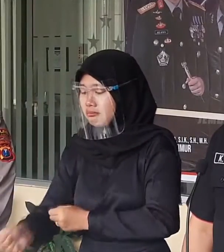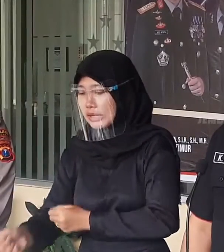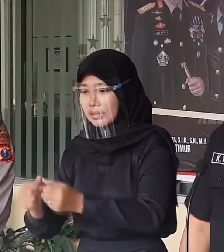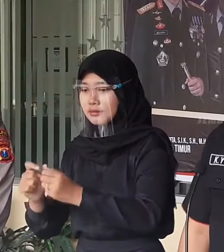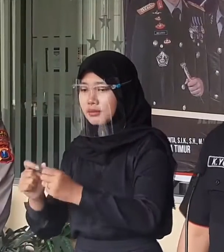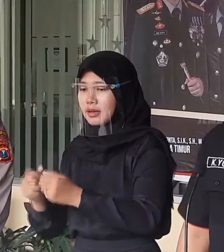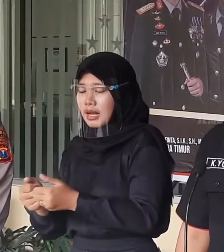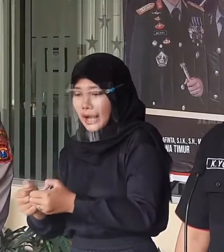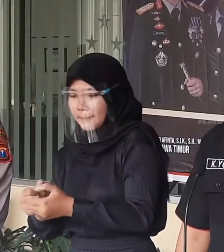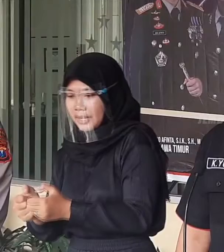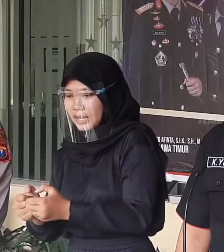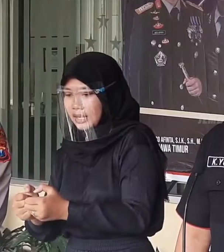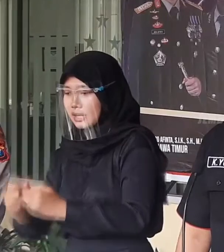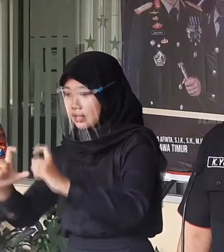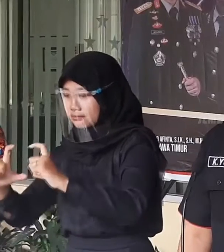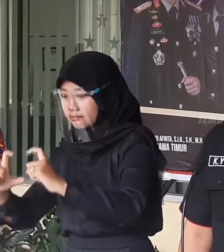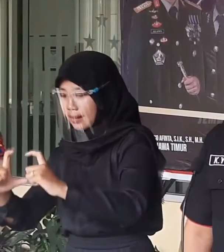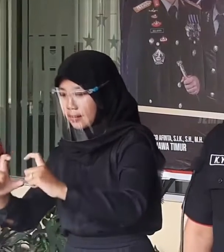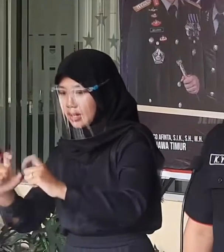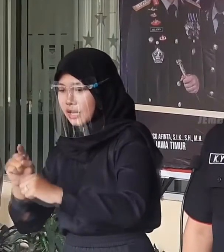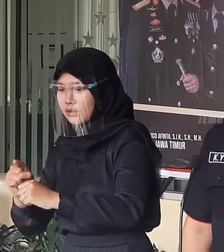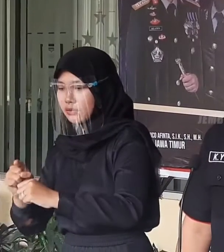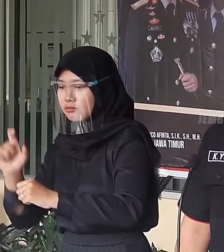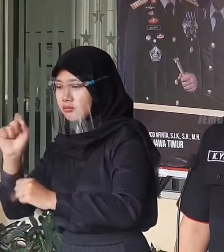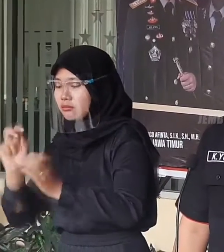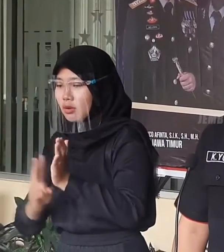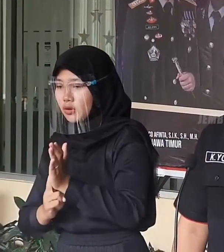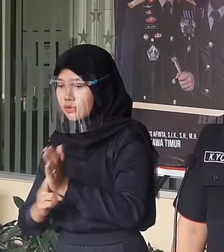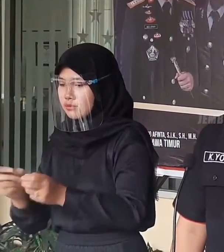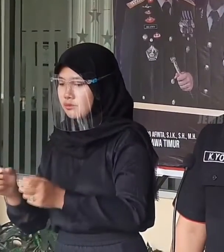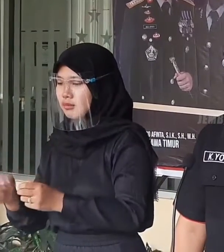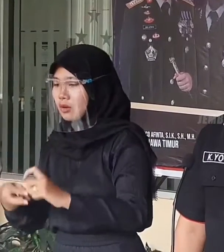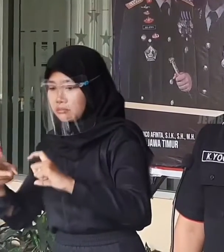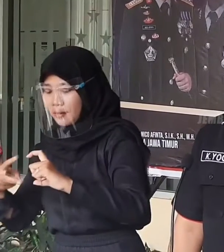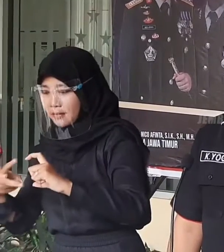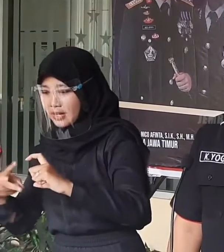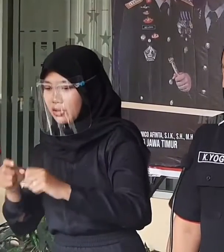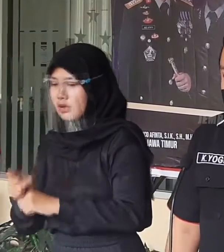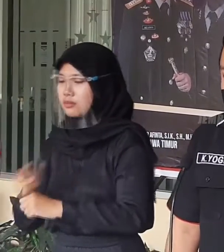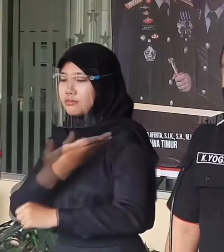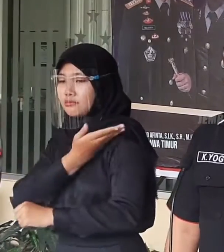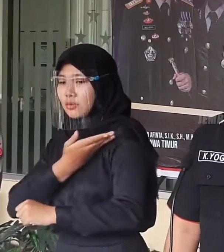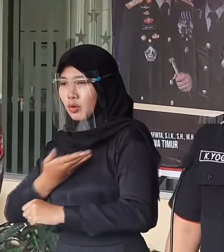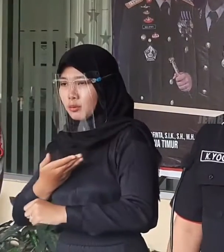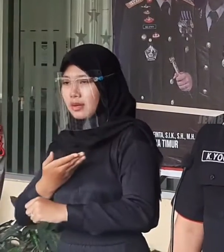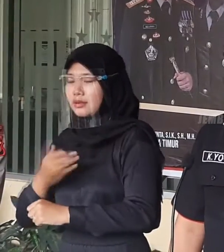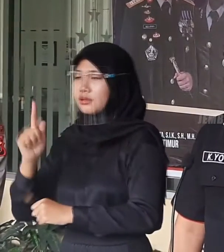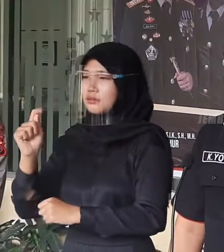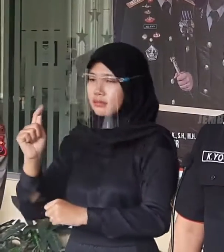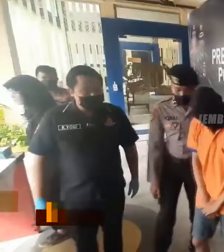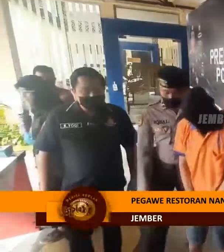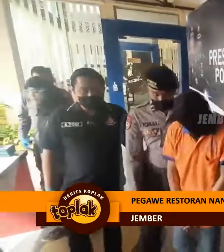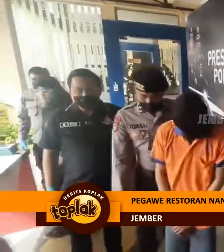dengan posisi kamera HP tersebut on dan merekam pada saat korban sedang buang